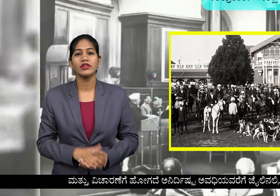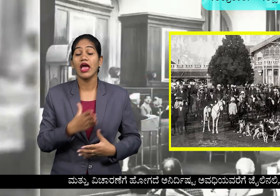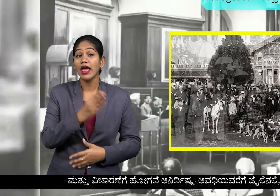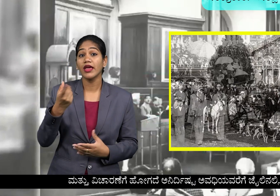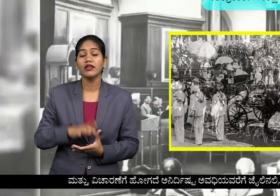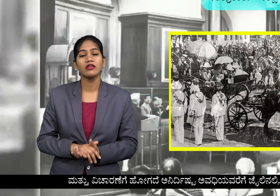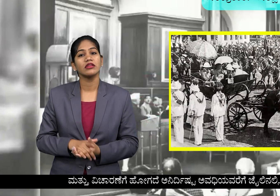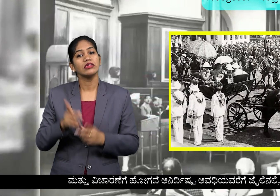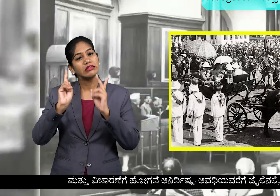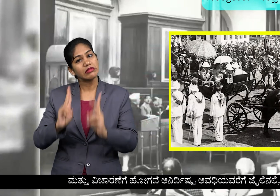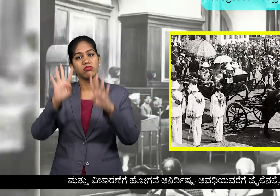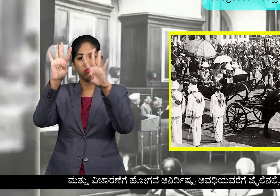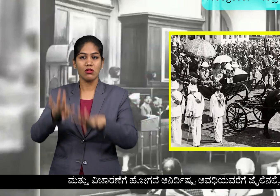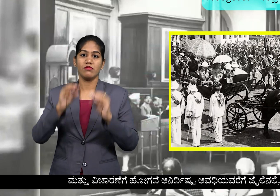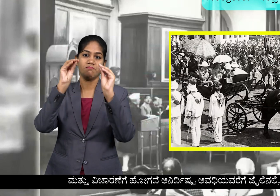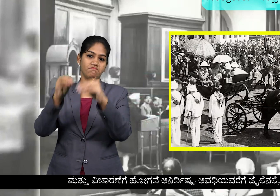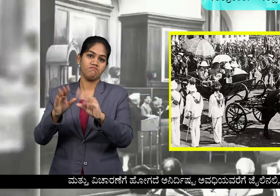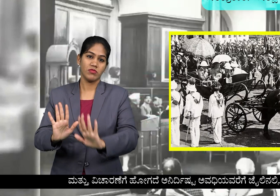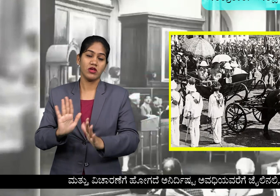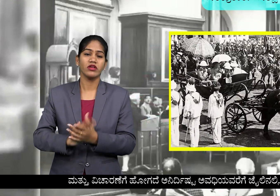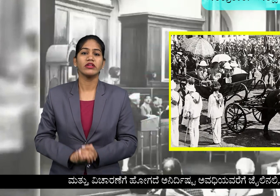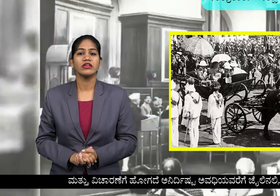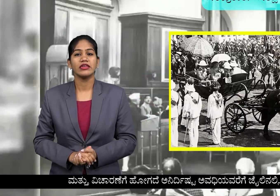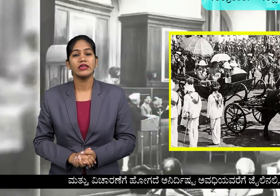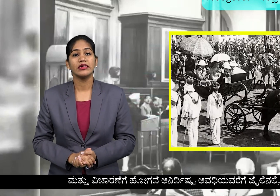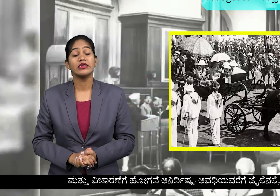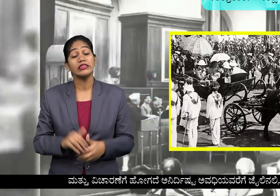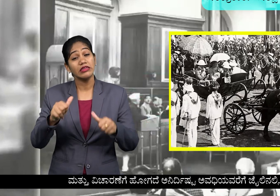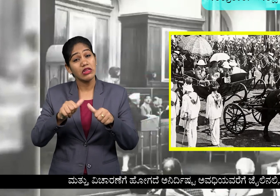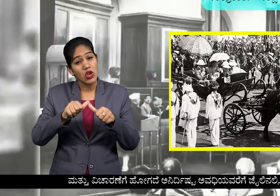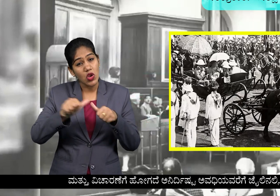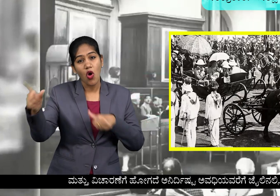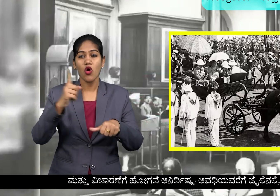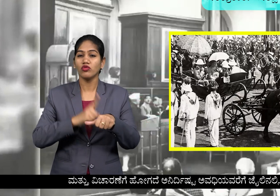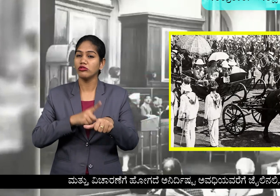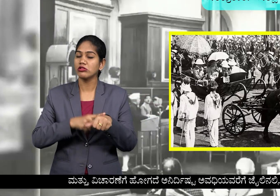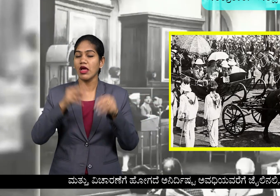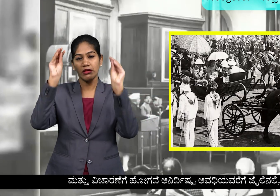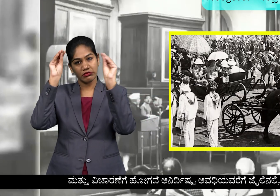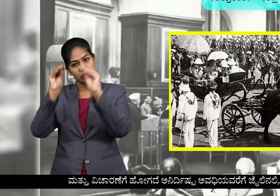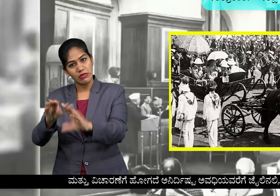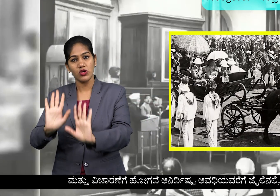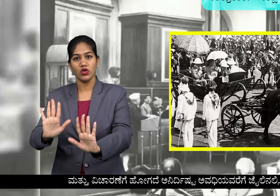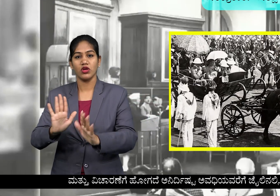ಮತ್ತು ವಿಚಾರಣೆಗೆ ಹೋಗದೆ ನಿರ್ದಿಷ್ಟ ಅವಧಿಯವರೆಗೆ ಜೈಲಿನಲ್ಲಿ ಇಡಬಹುದು.